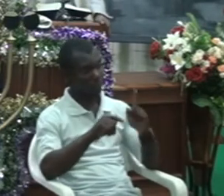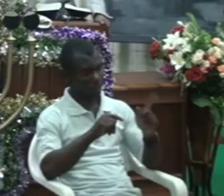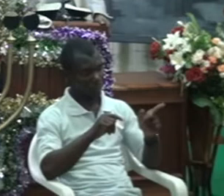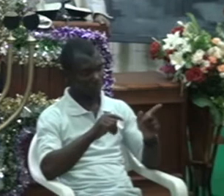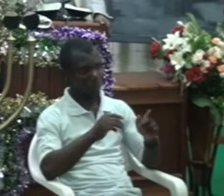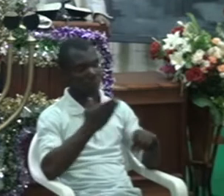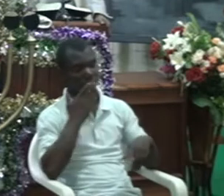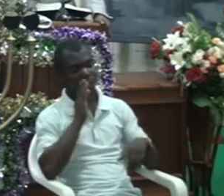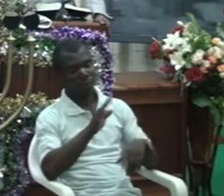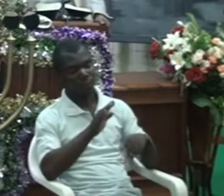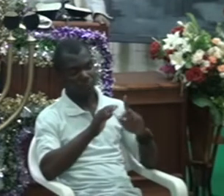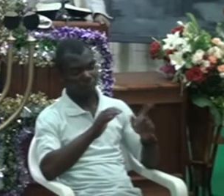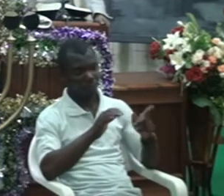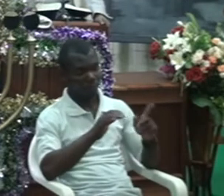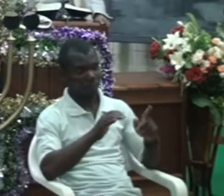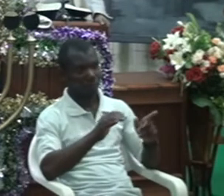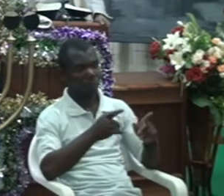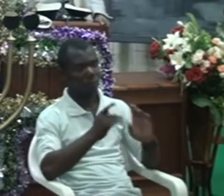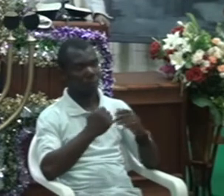Mais le mal est là.